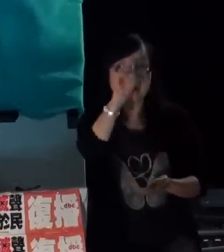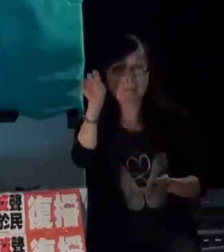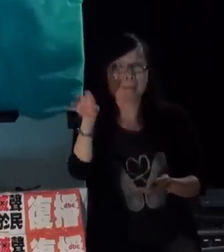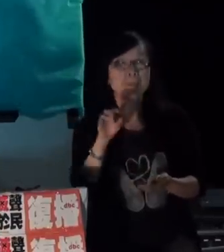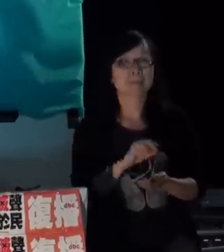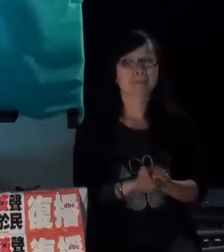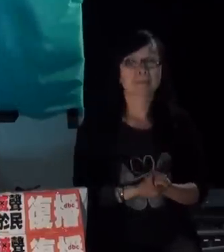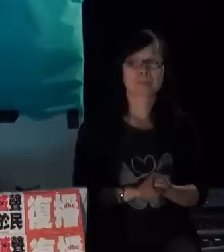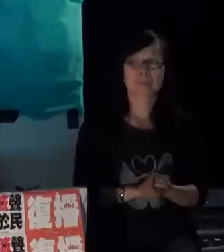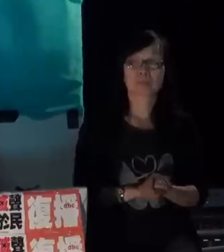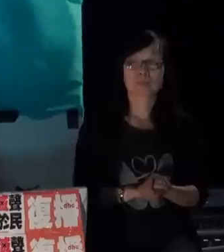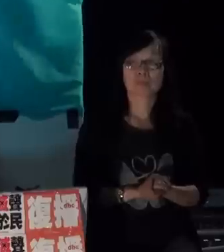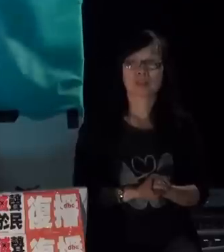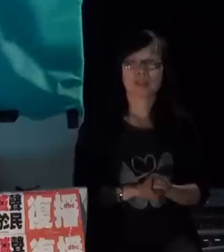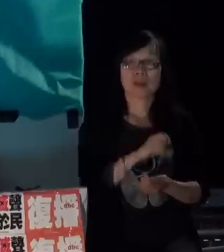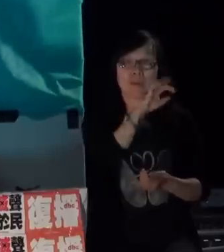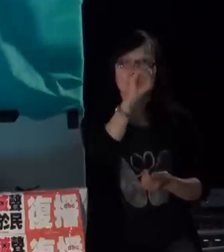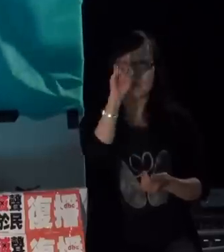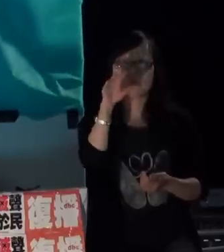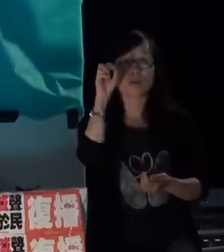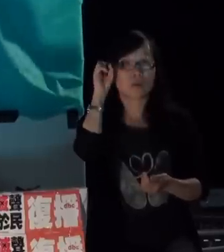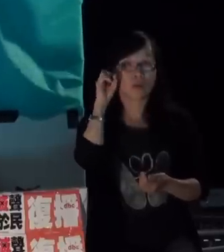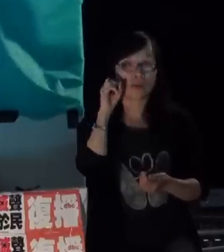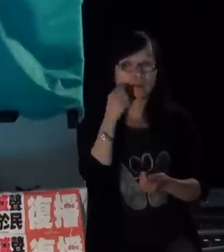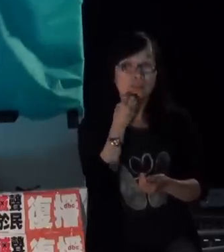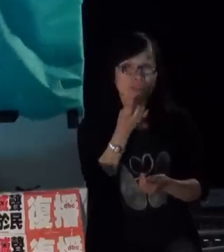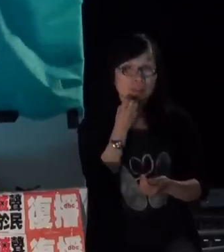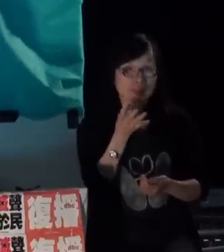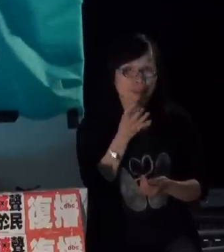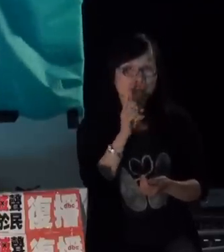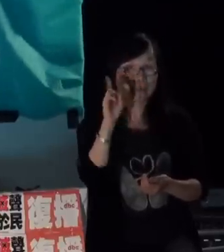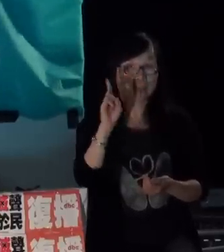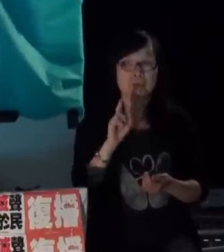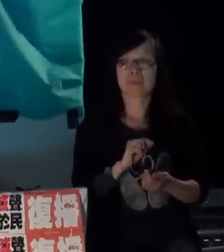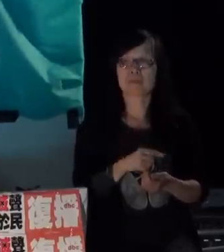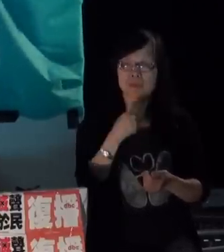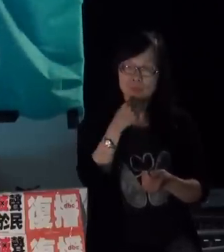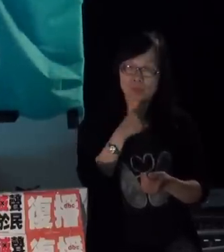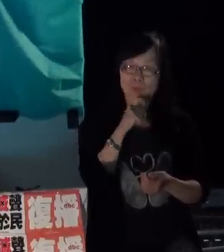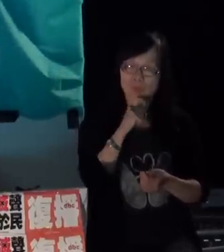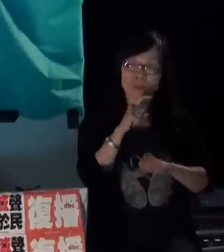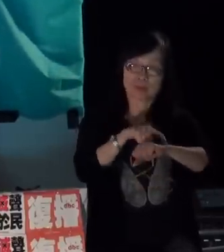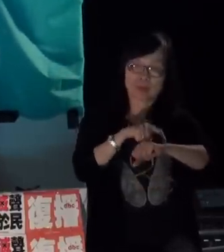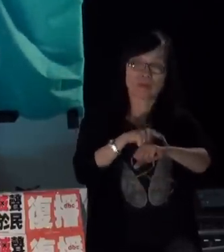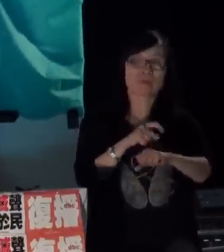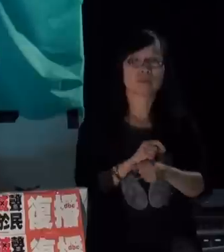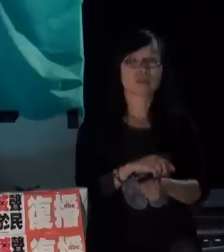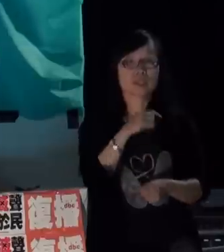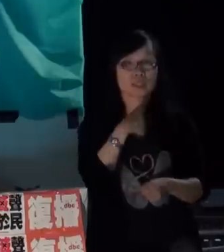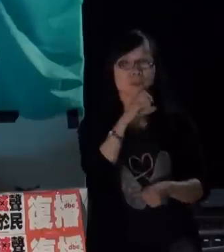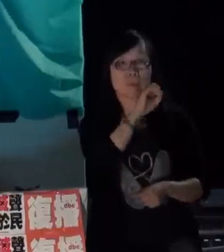嗯。 咁樣諮詢咗意見之後，都有個時間嘅，因為我哋要